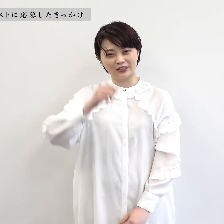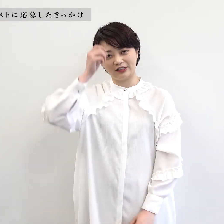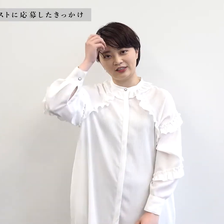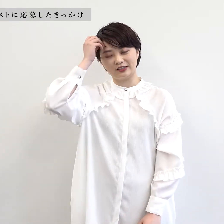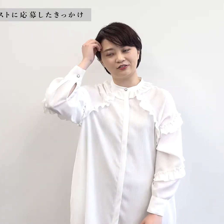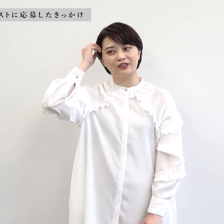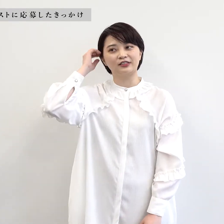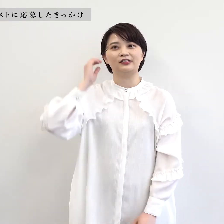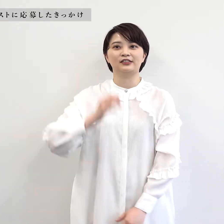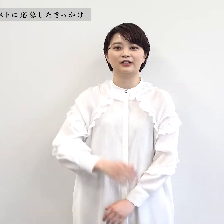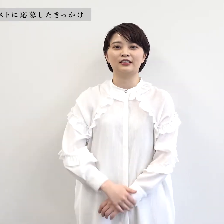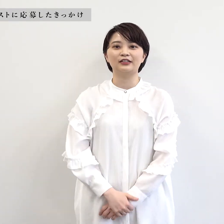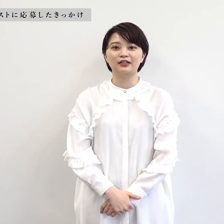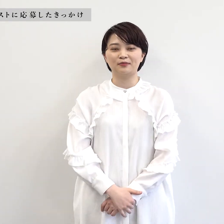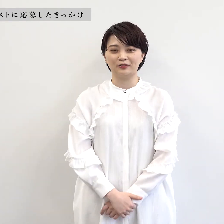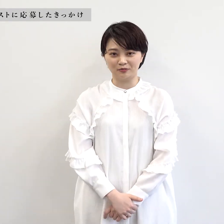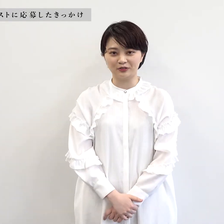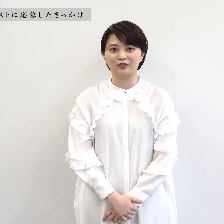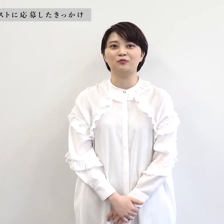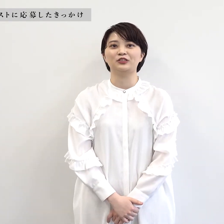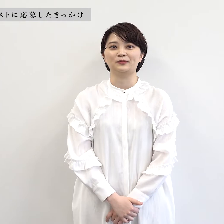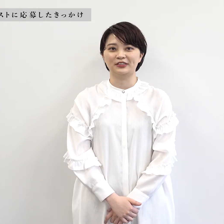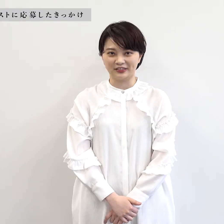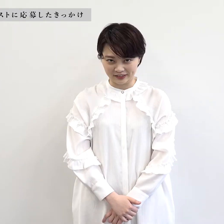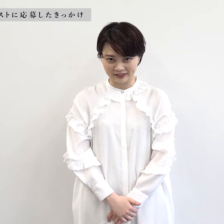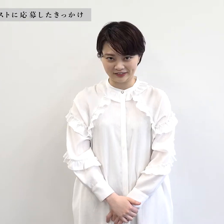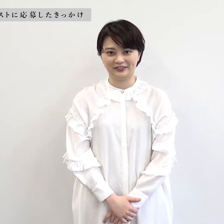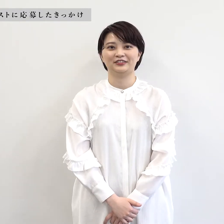いいそれがいいきっかけになればと思って応募しました。